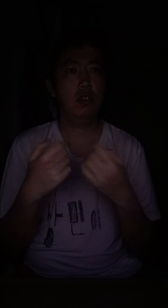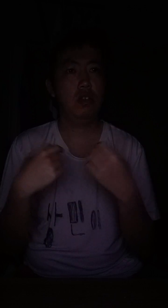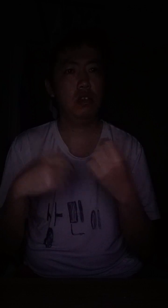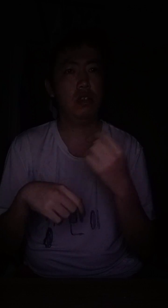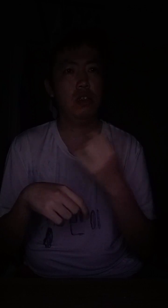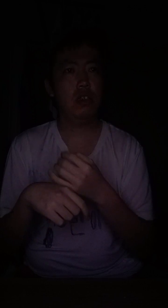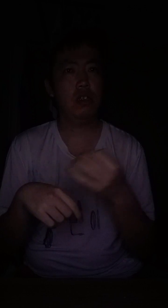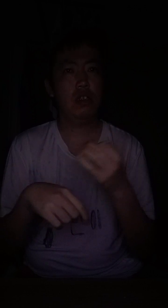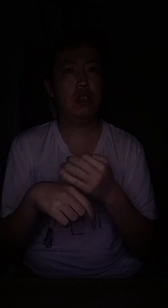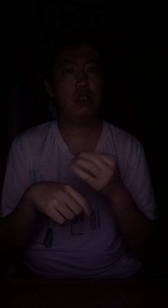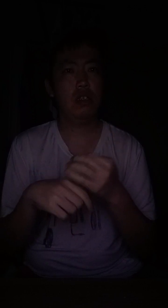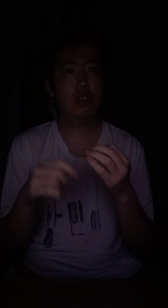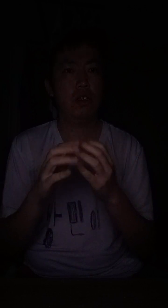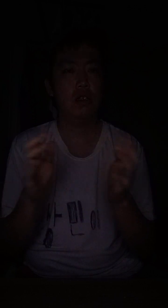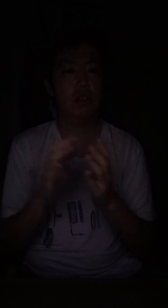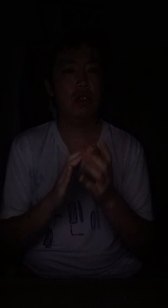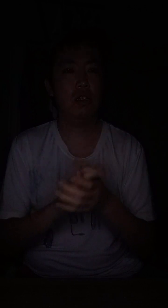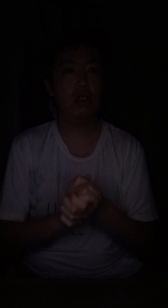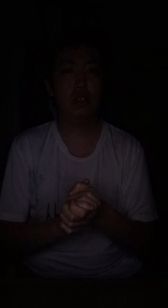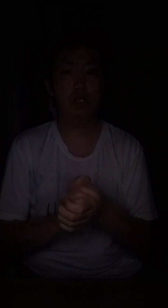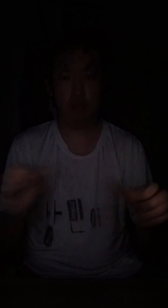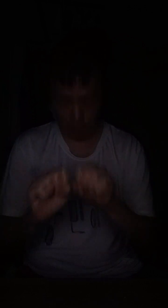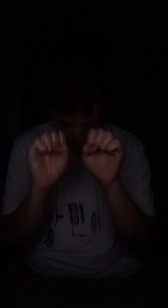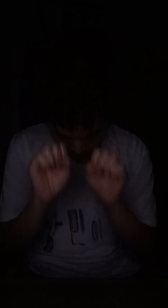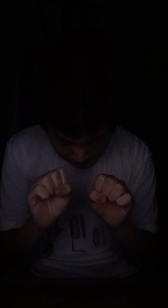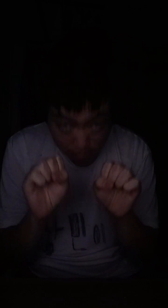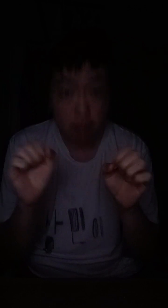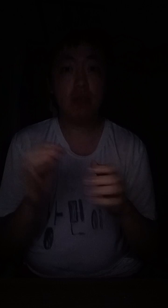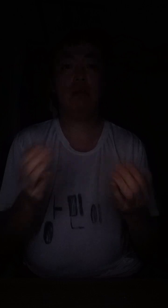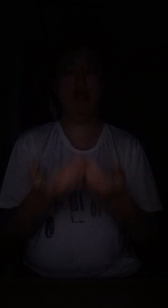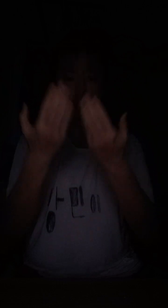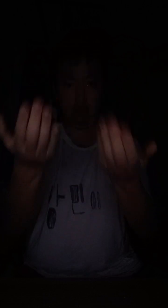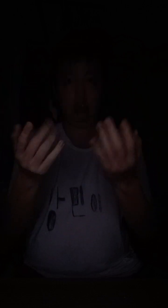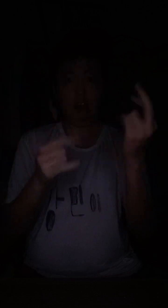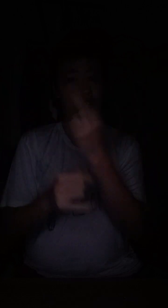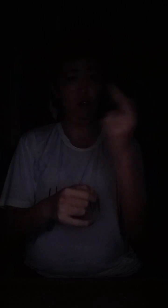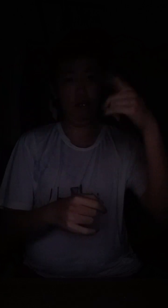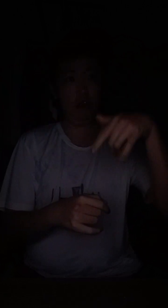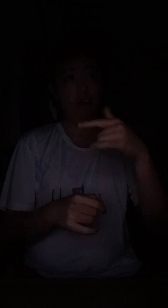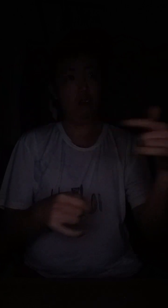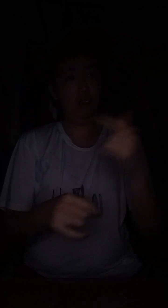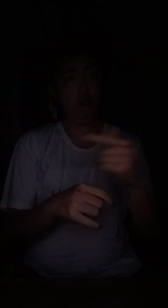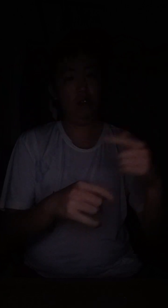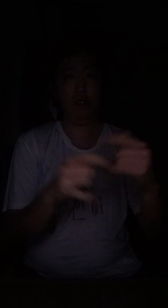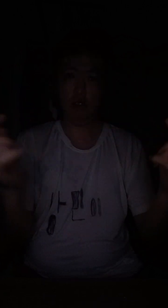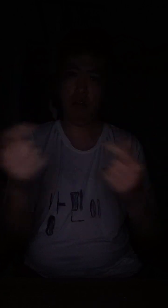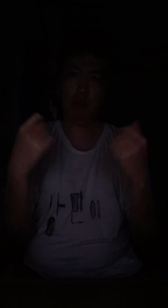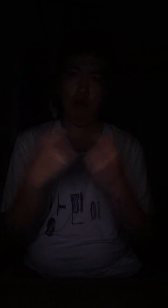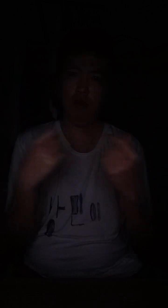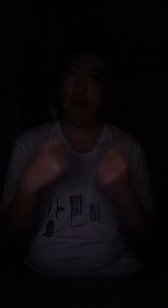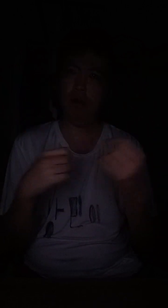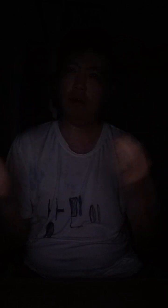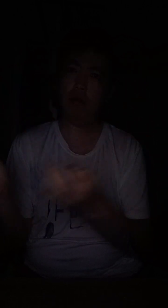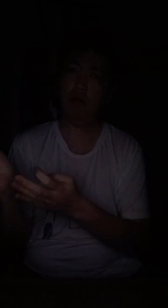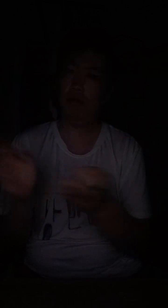불안한 장소입니다. 김관진 기자, 강남역 살인 사건은 사건 자체도 참 충격적이었고 사회에 물고 온